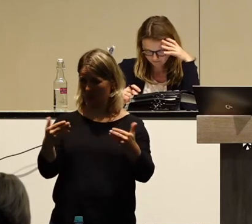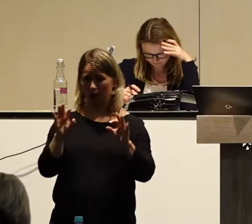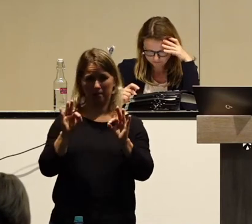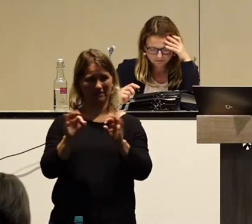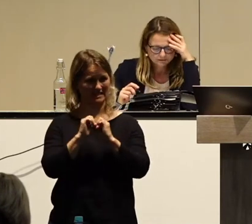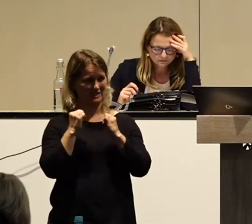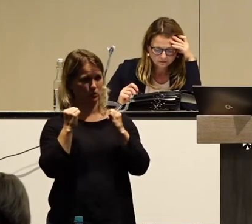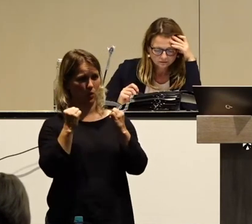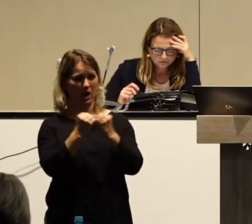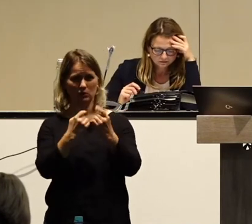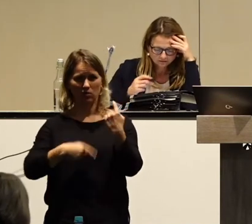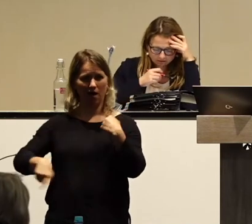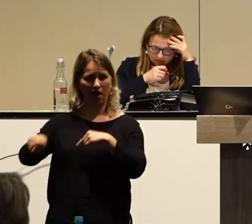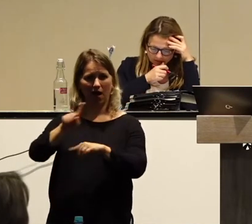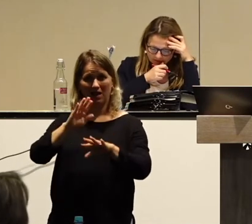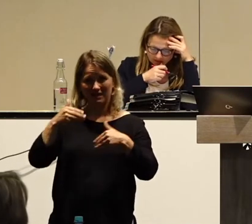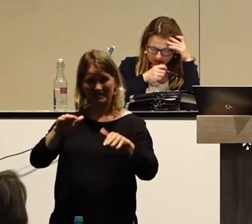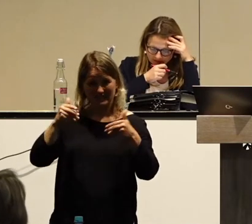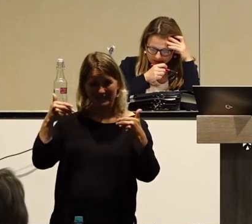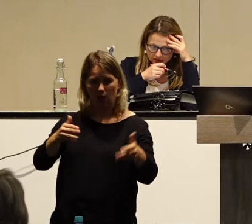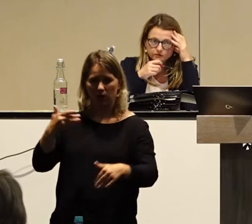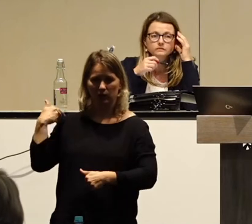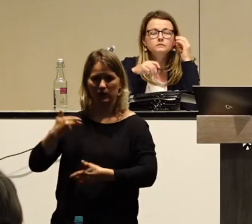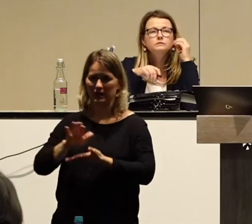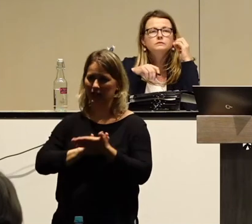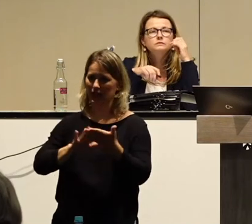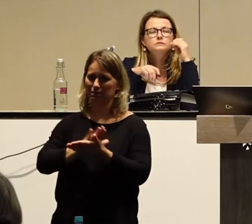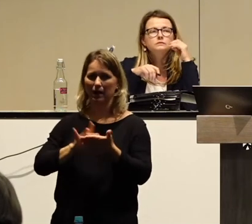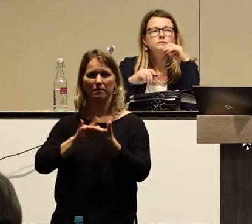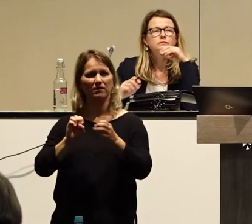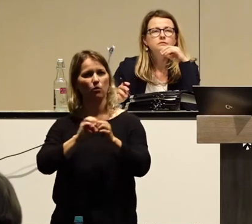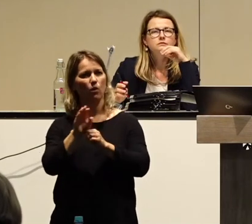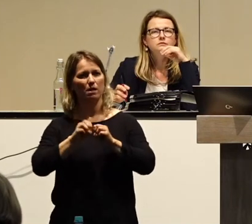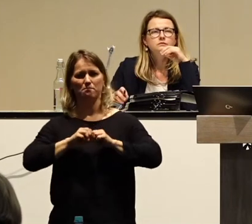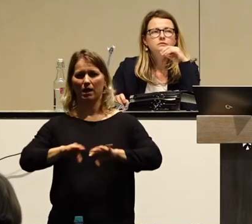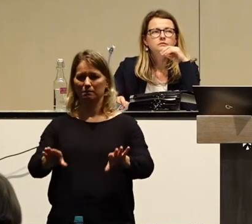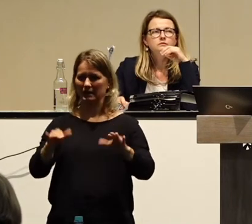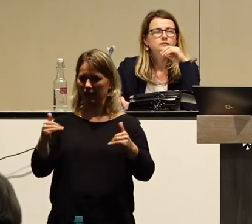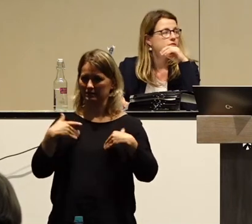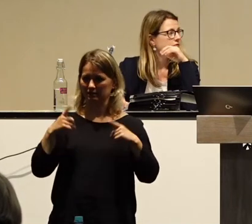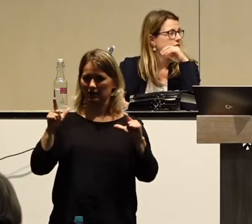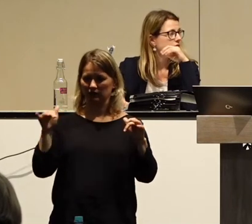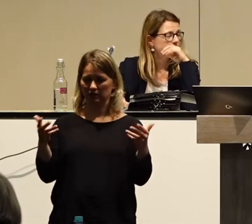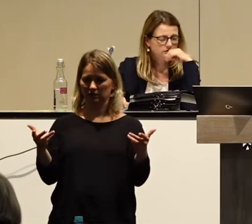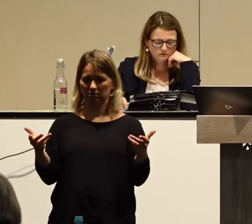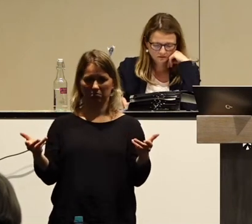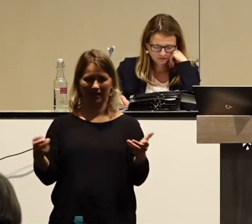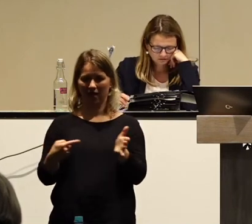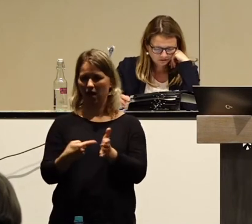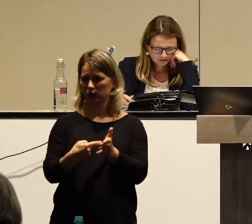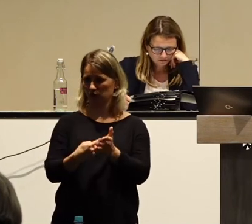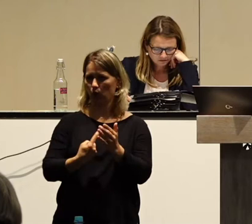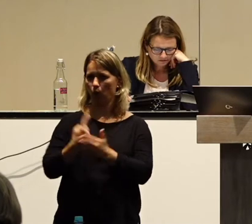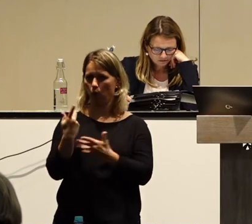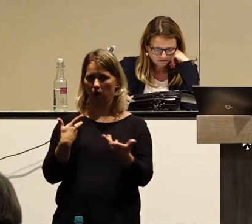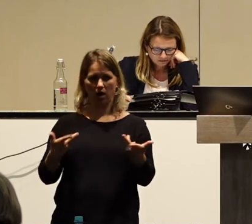miteinander noch nicht erlebt haben, eine Krise durch die Corona-Pandemie, die unsere Gesellschaft vor sehr große Herausforderungen stellt. Und da